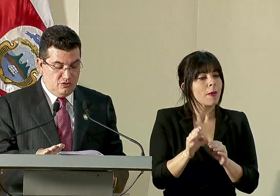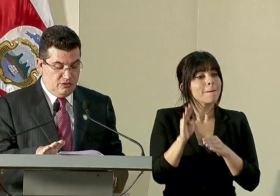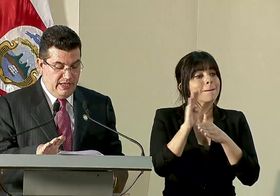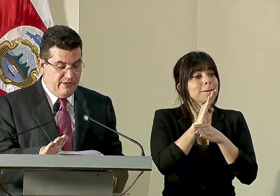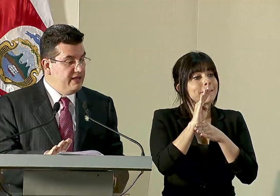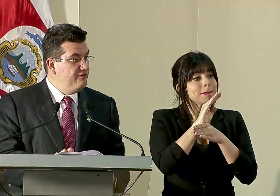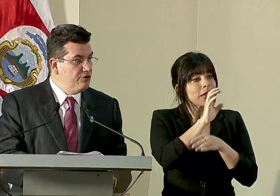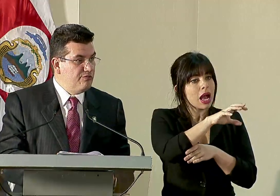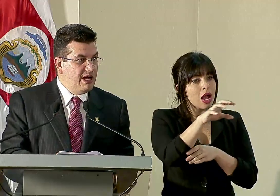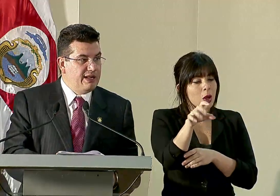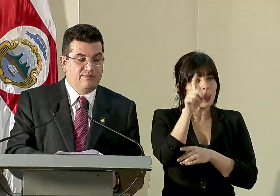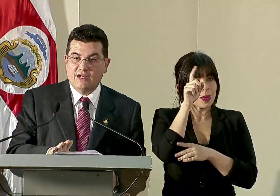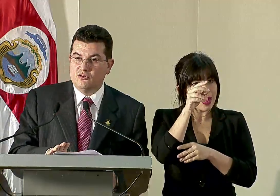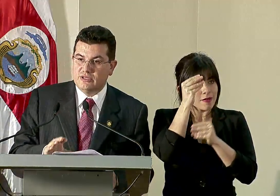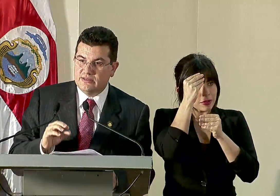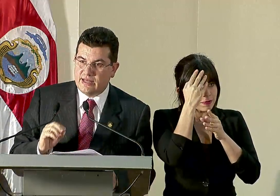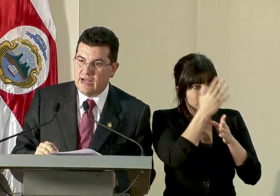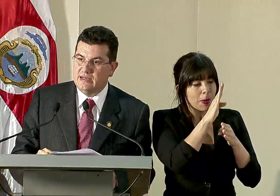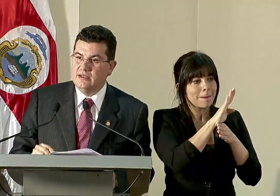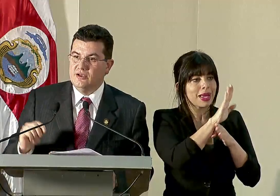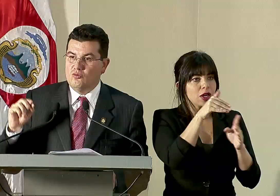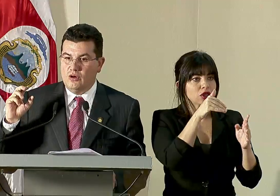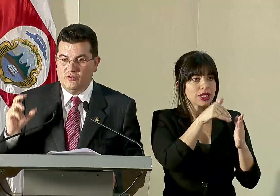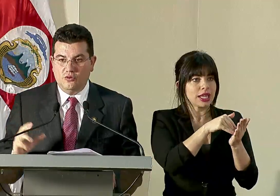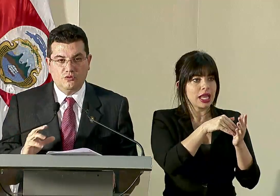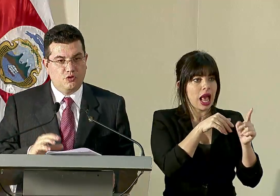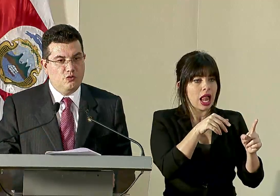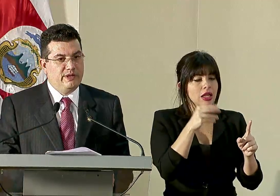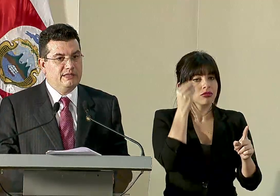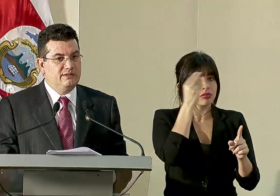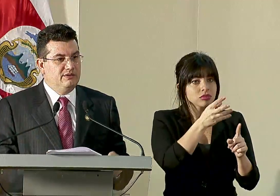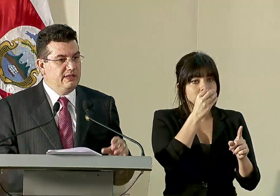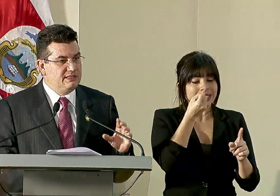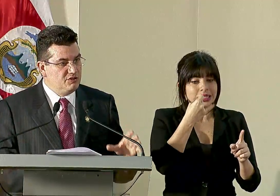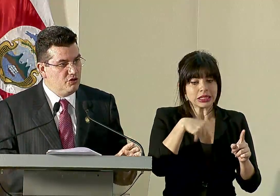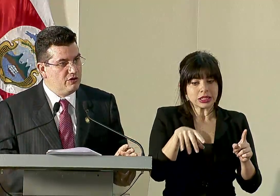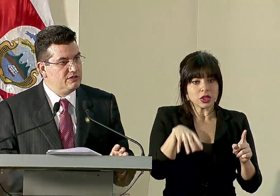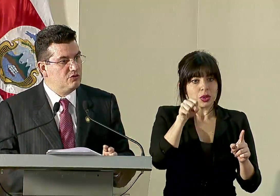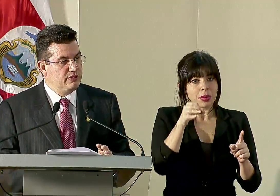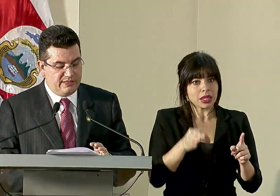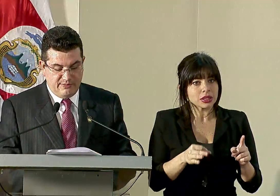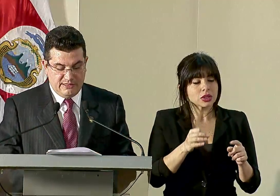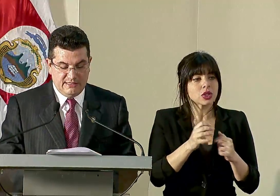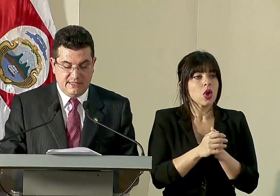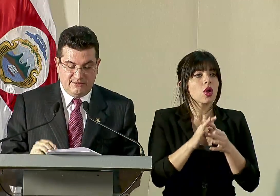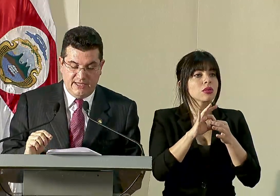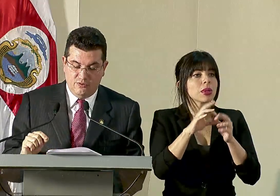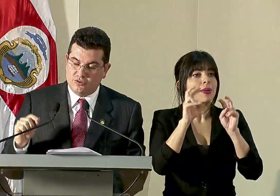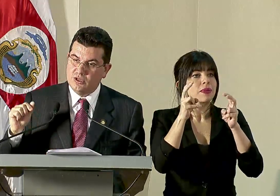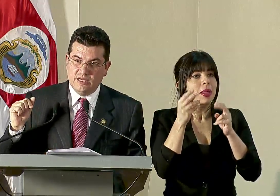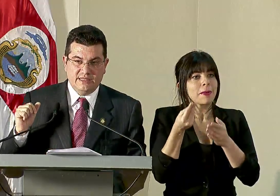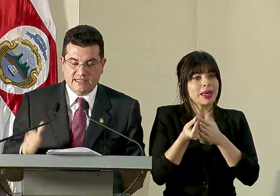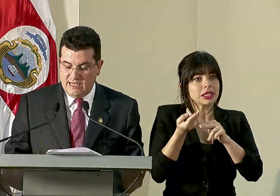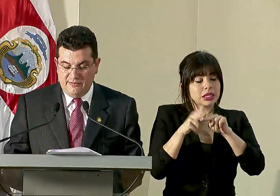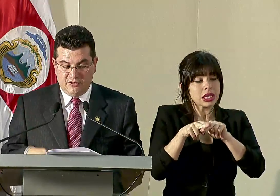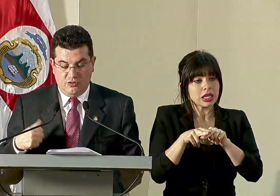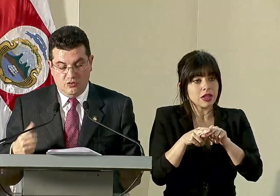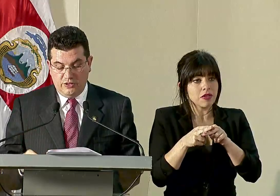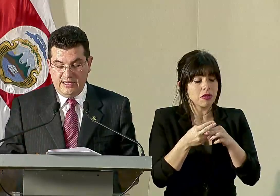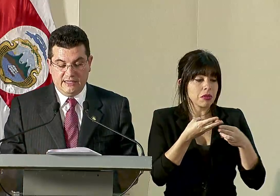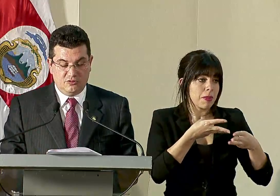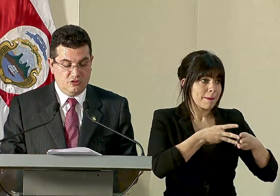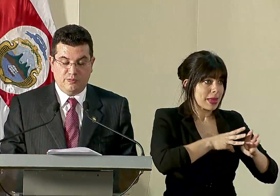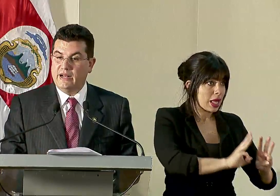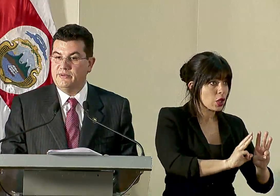bancos deben informar al Banco Central cuando tomen decisiones sobre temas de incentivos, ya sean